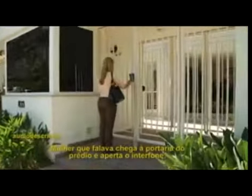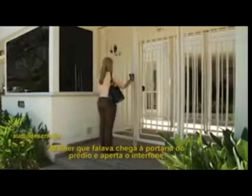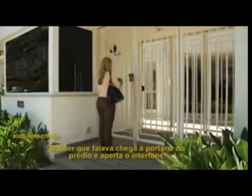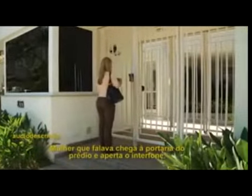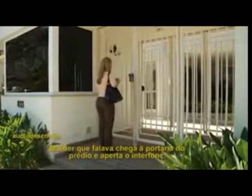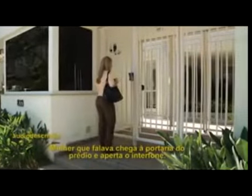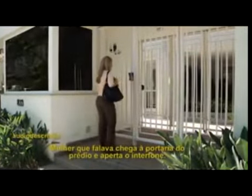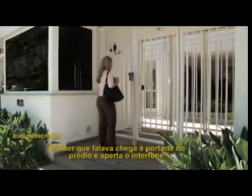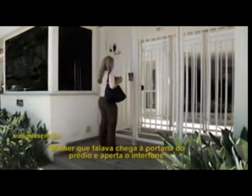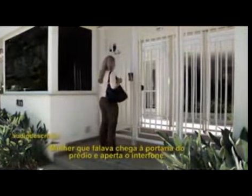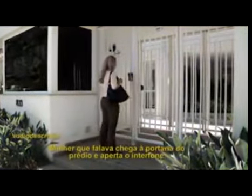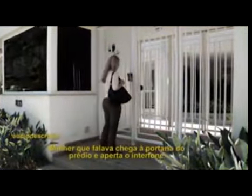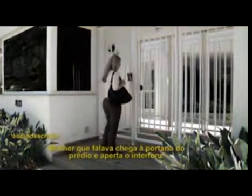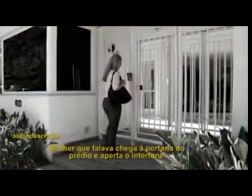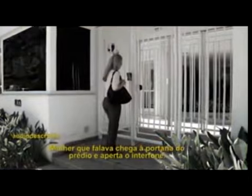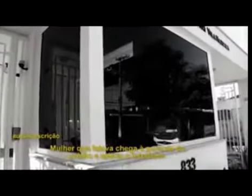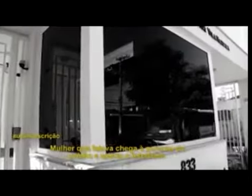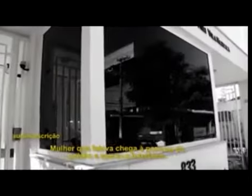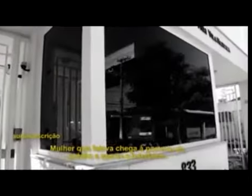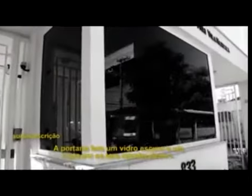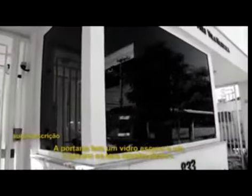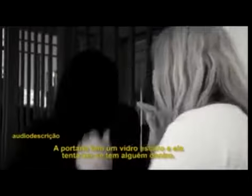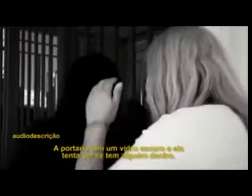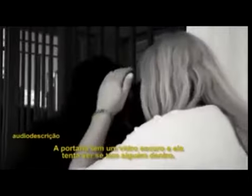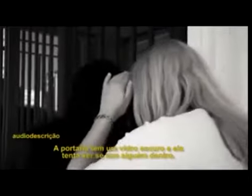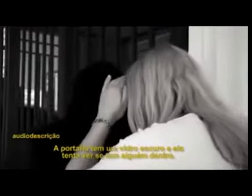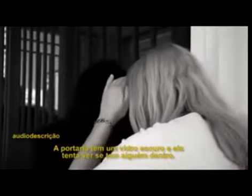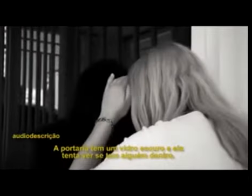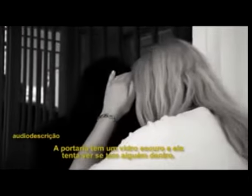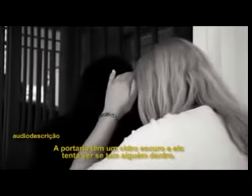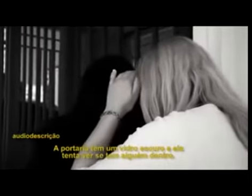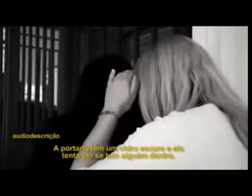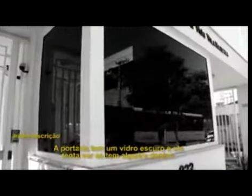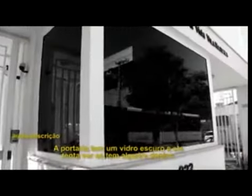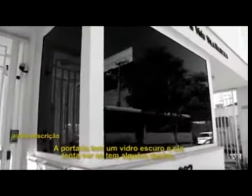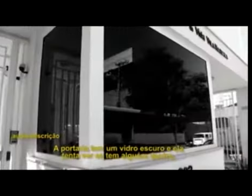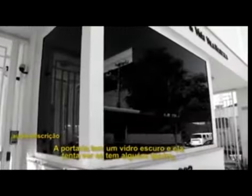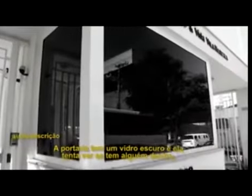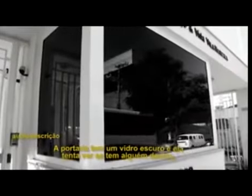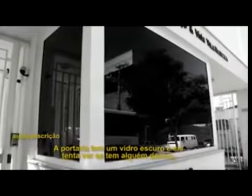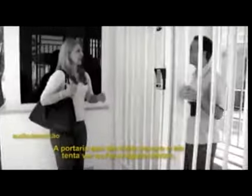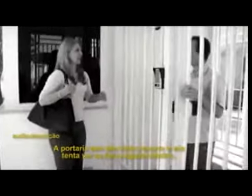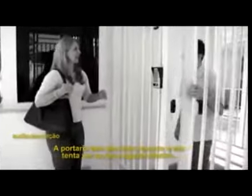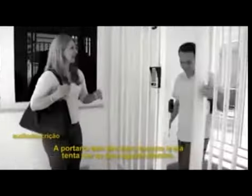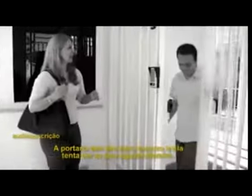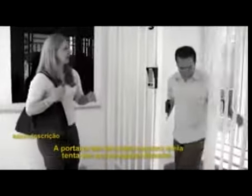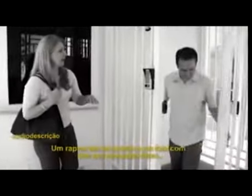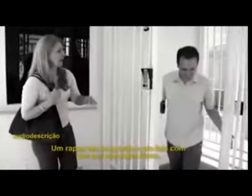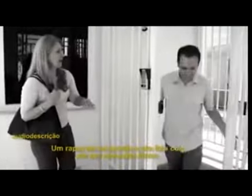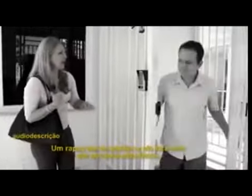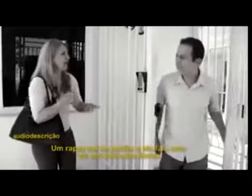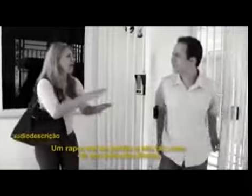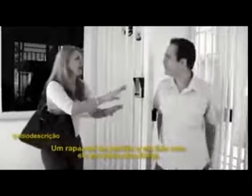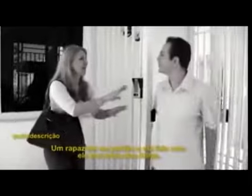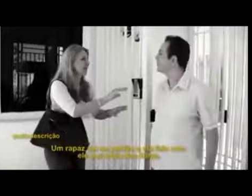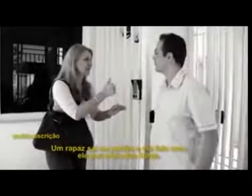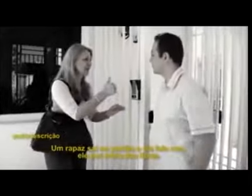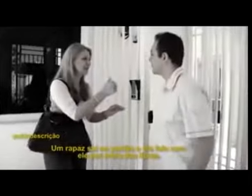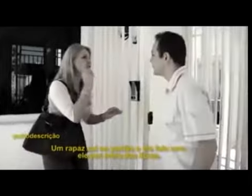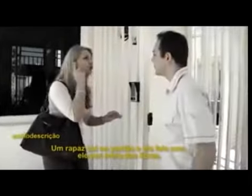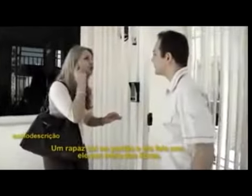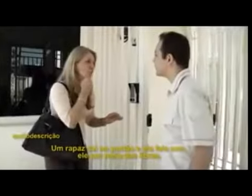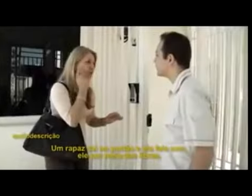Mulher que falava chega à portaria do prédio, aperta o interfone. A portaria tem um vidro escuro e ela tenta ver se tem alguém dentro. Um rapaz sai